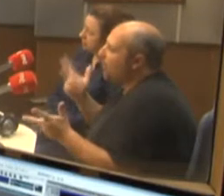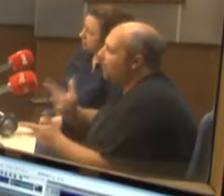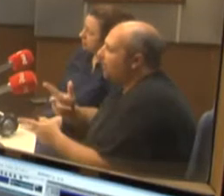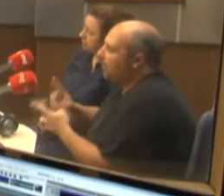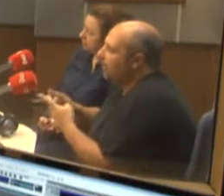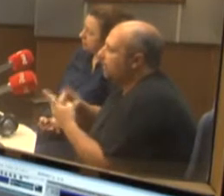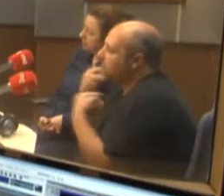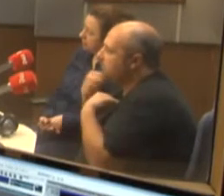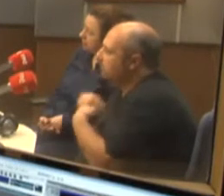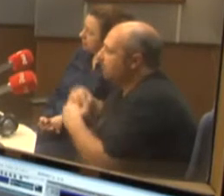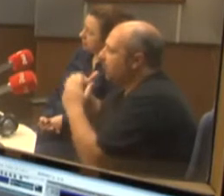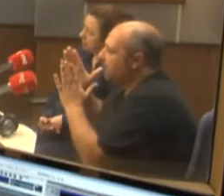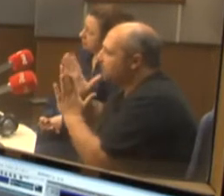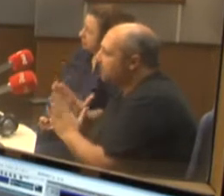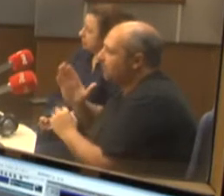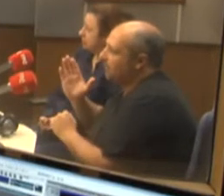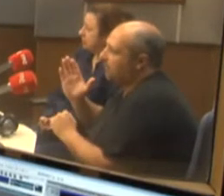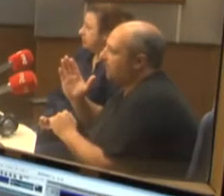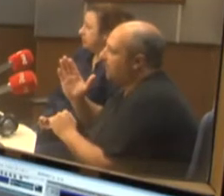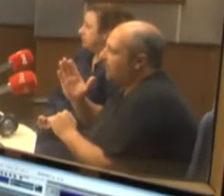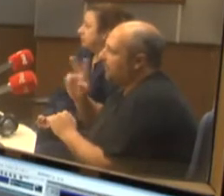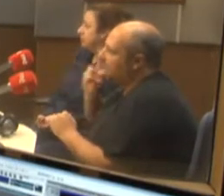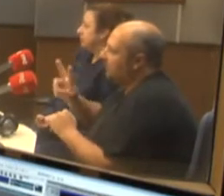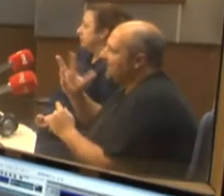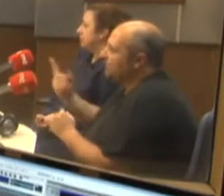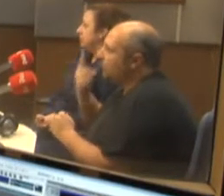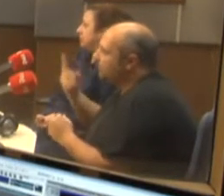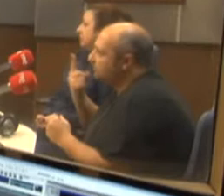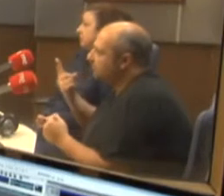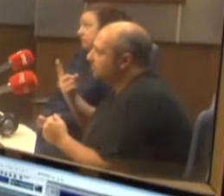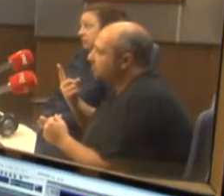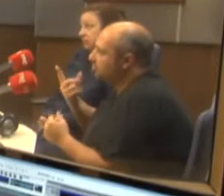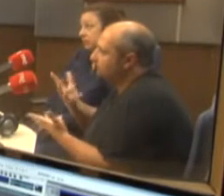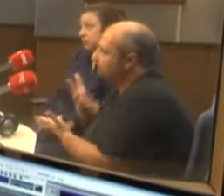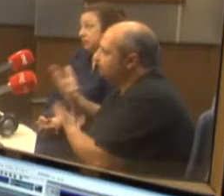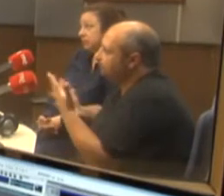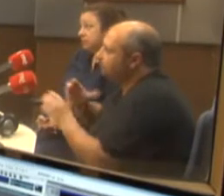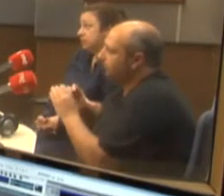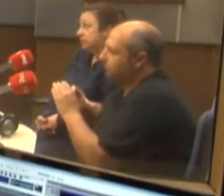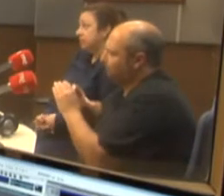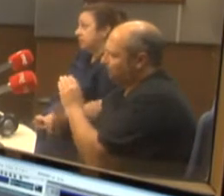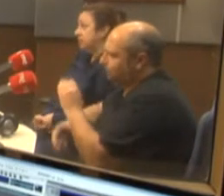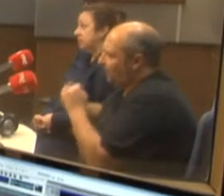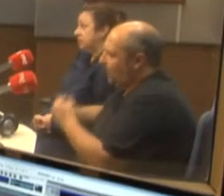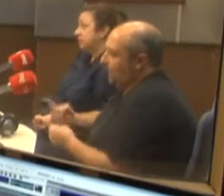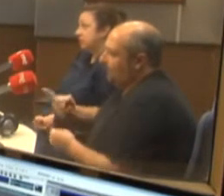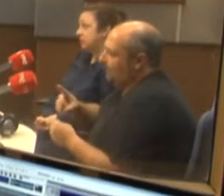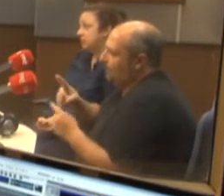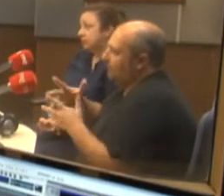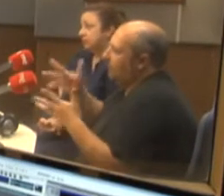sanitaria en su domicilio y están solos, la dificultad en comunicación es mucho mayor, o una urgencia sanitaria